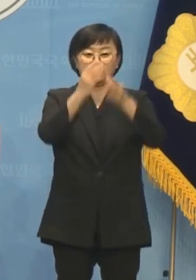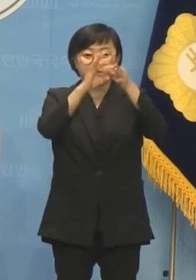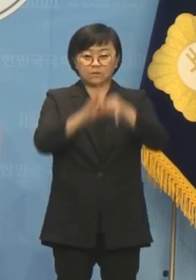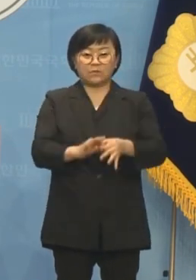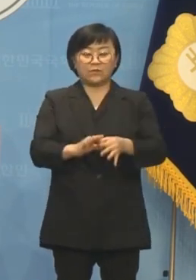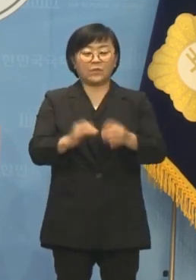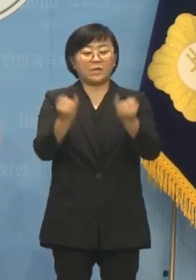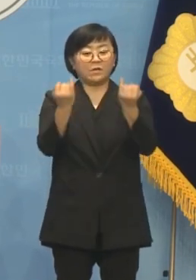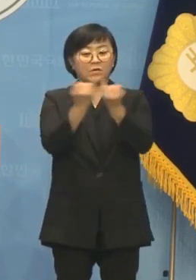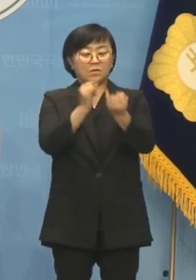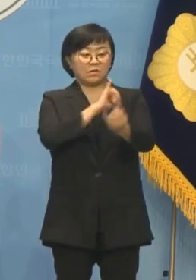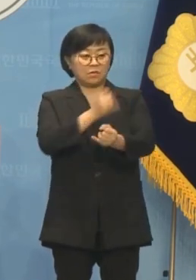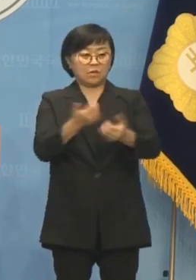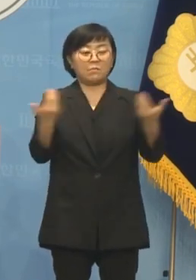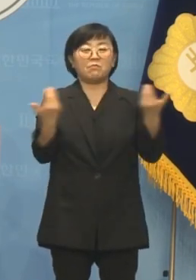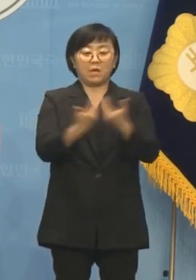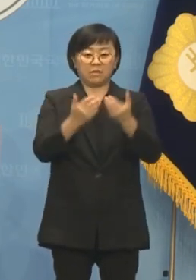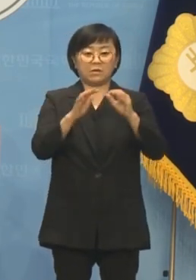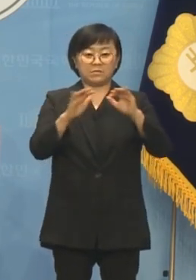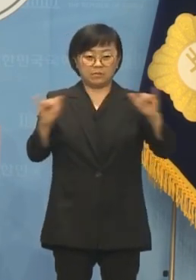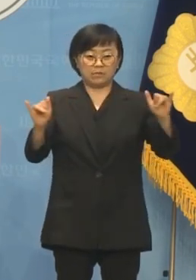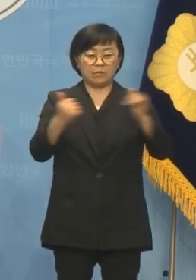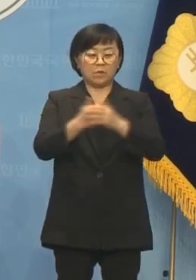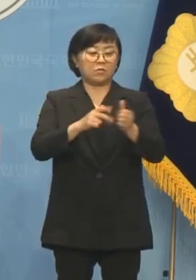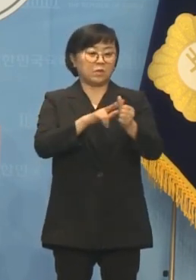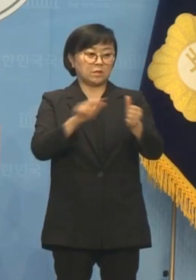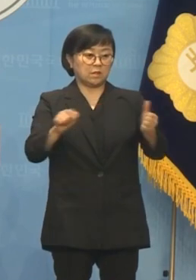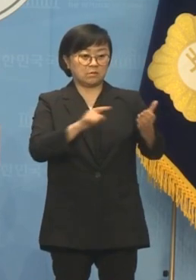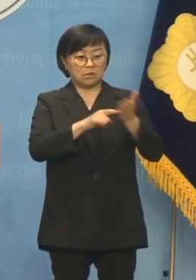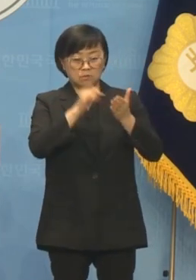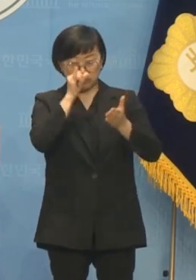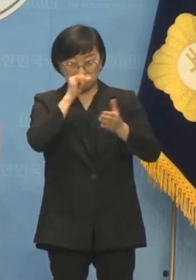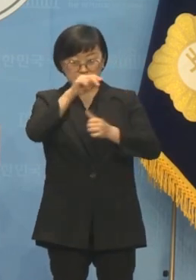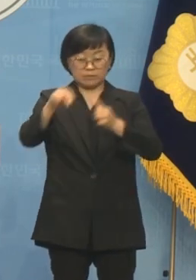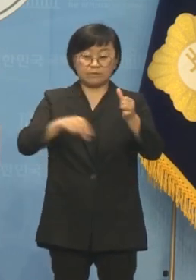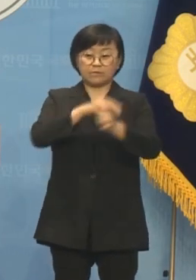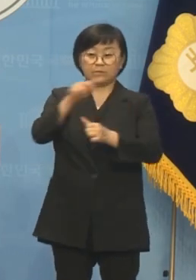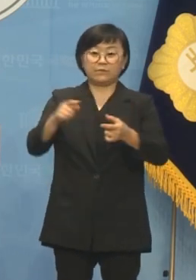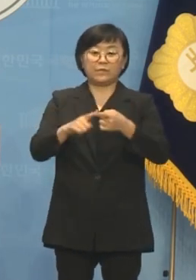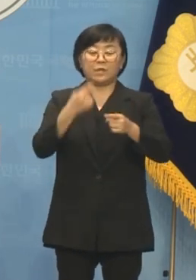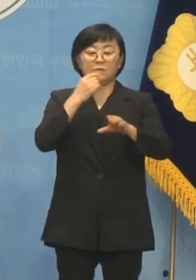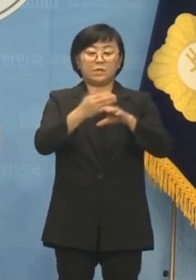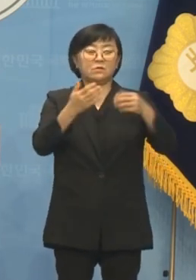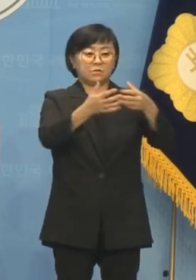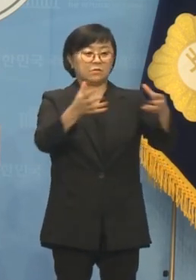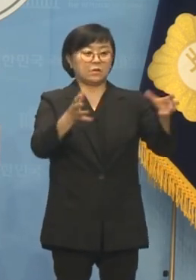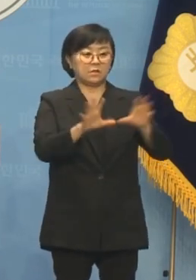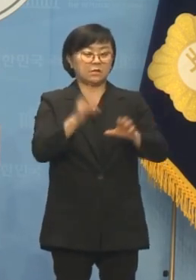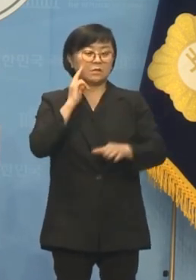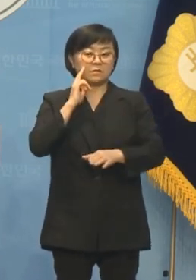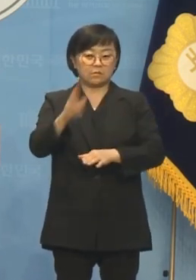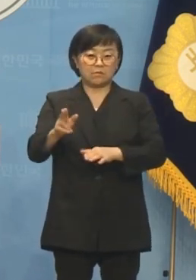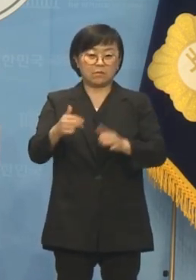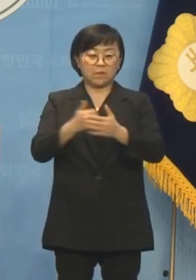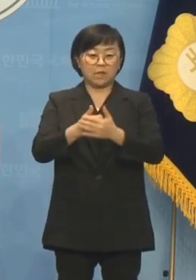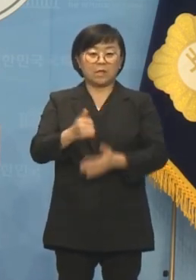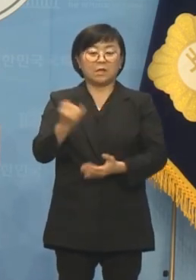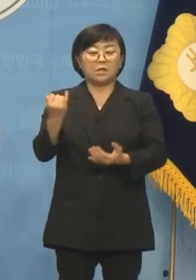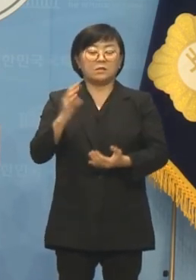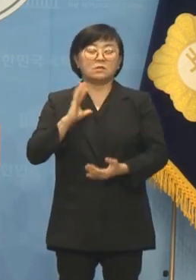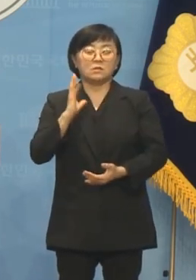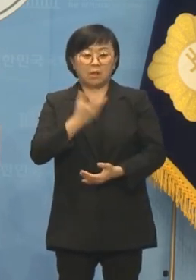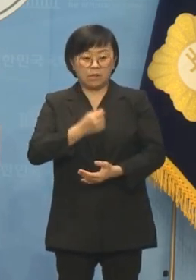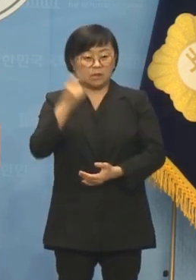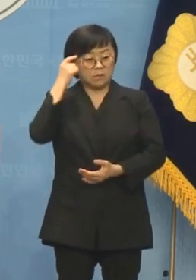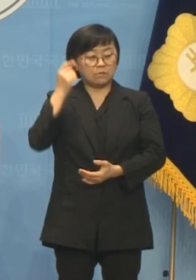계속해서 여성인권에 반하는 인사들이 후보자로 등장하는 상황은 더불어민주당의 심각한 젠더의식 부족을